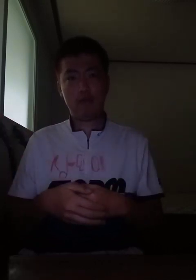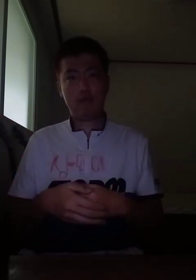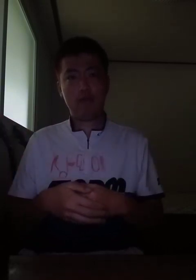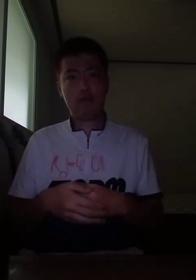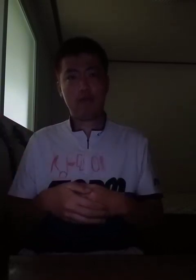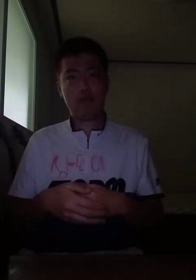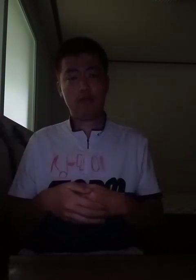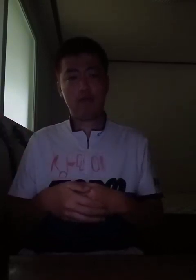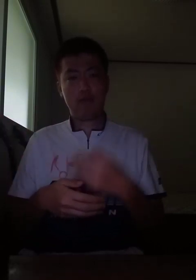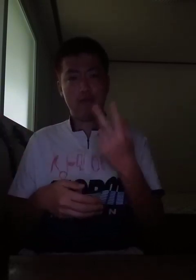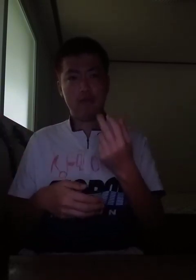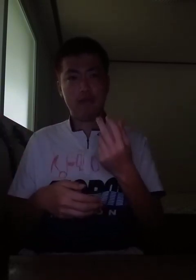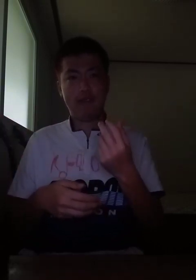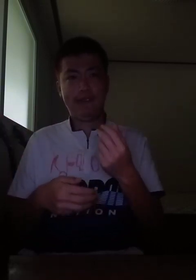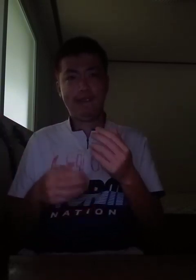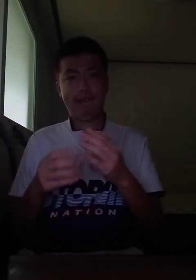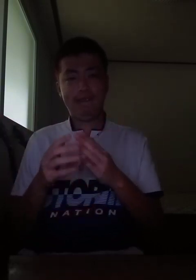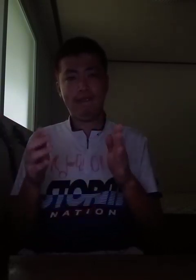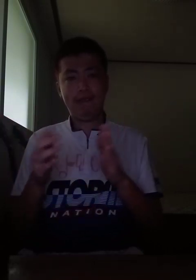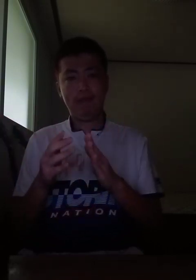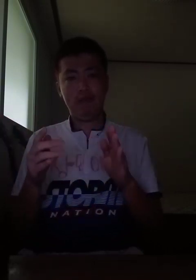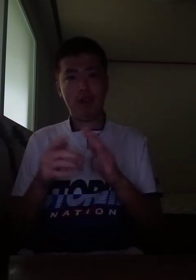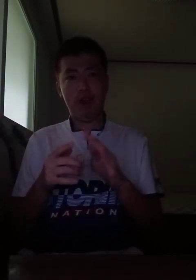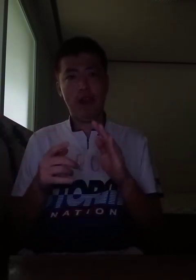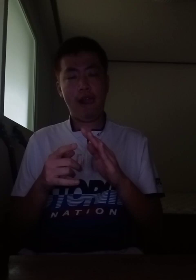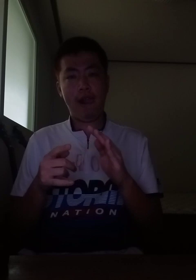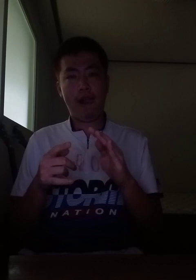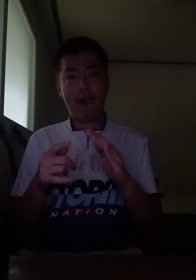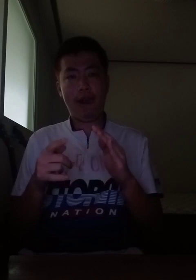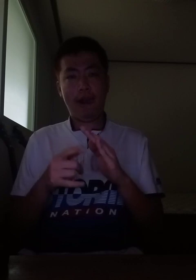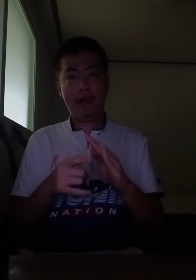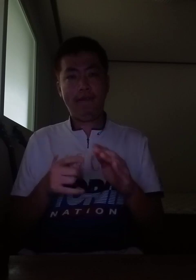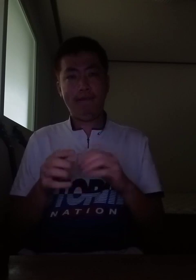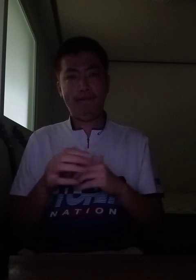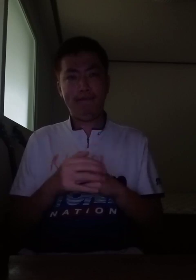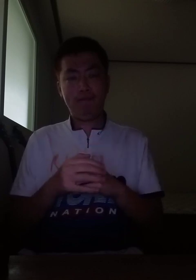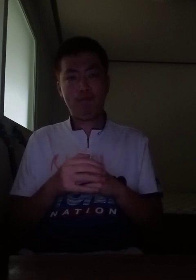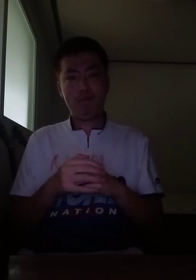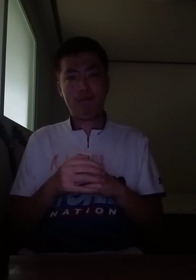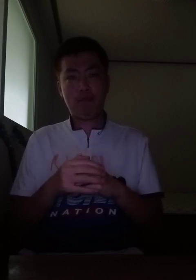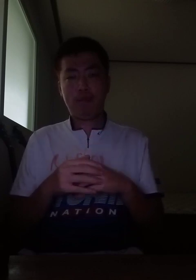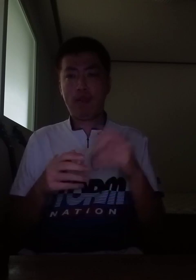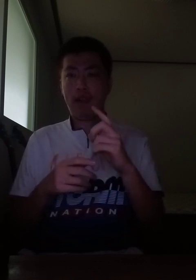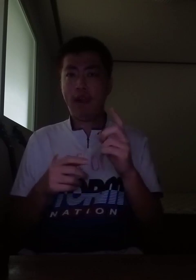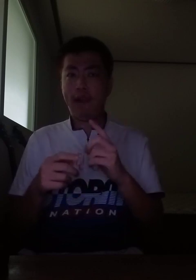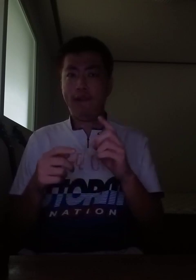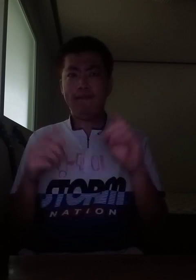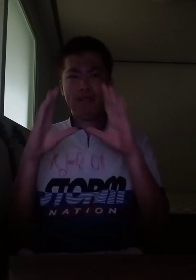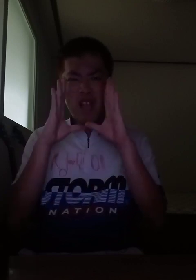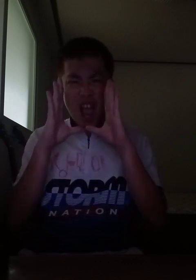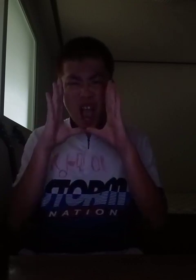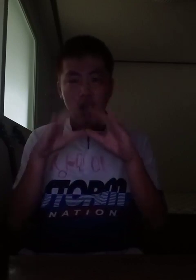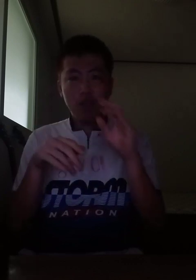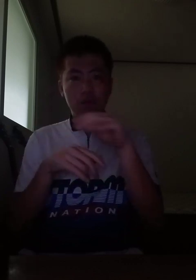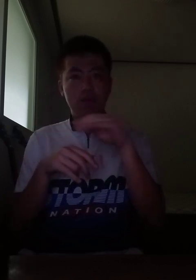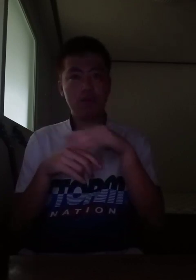첨단 비상벨 시스템이 설치되어 있는 안심 화장실입니다. 위급 상황 시 소리를 지르거나 벨을 누르면